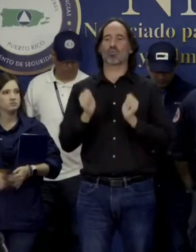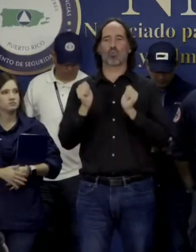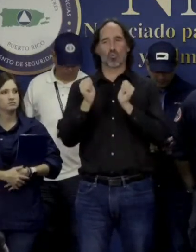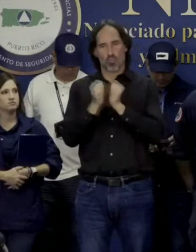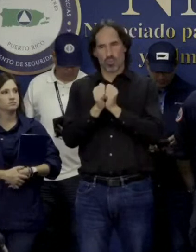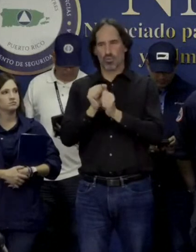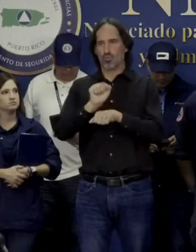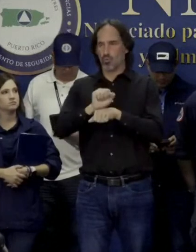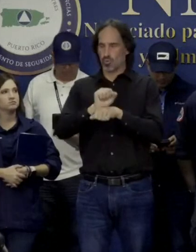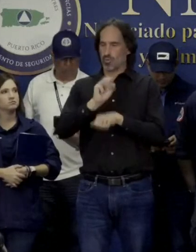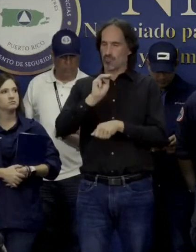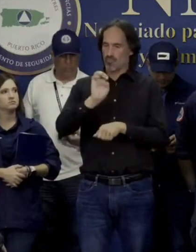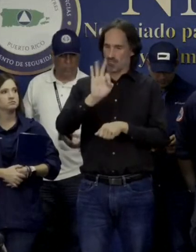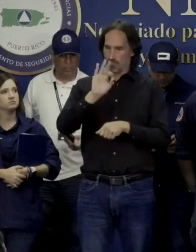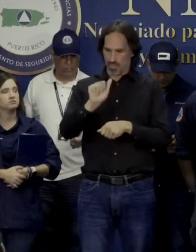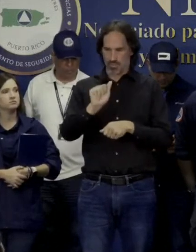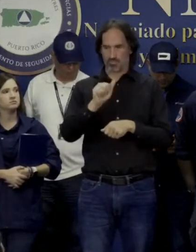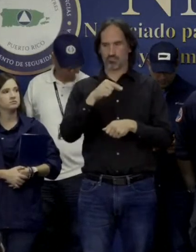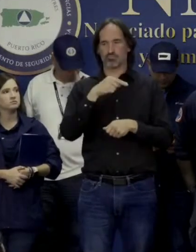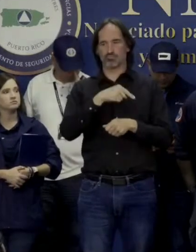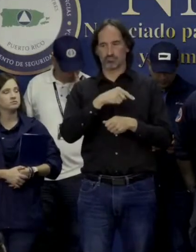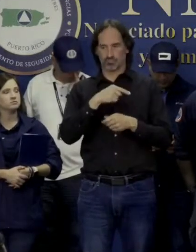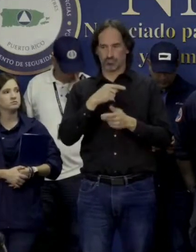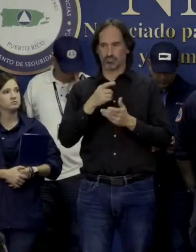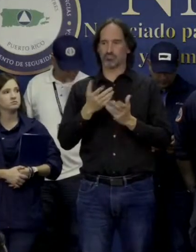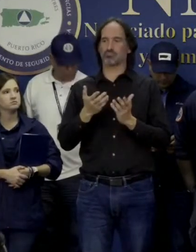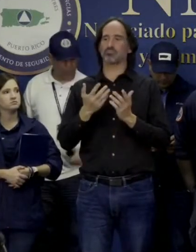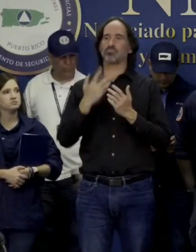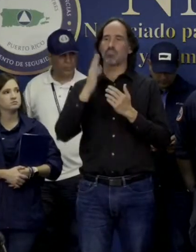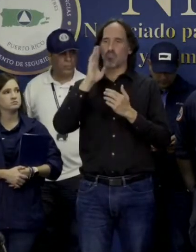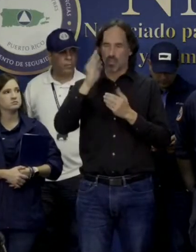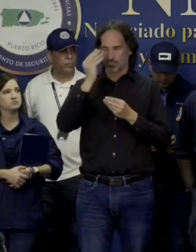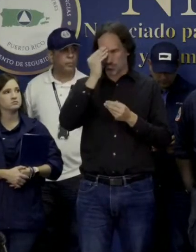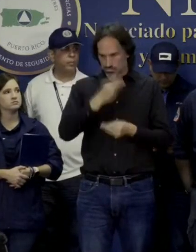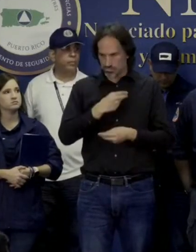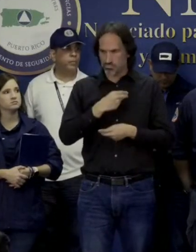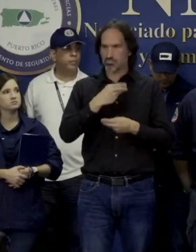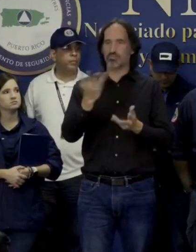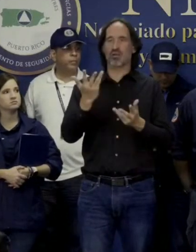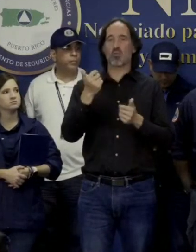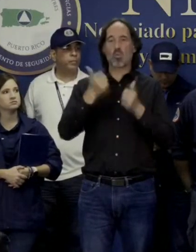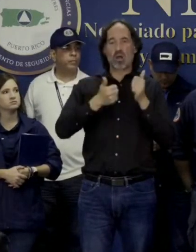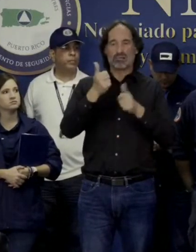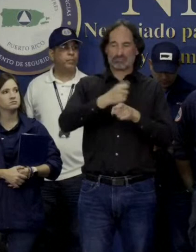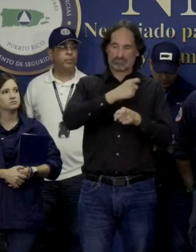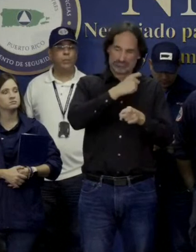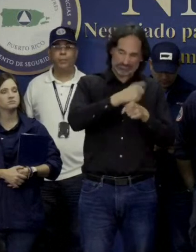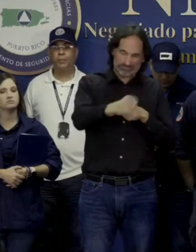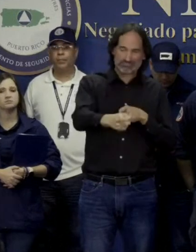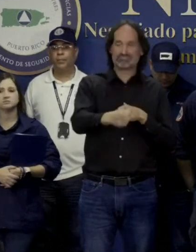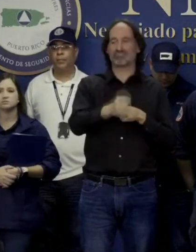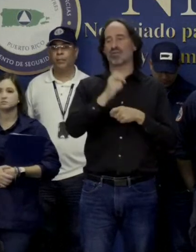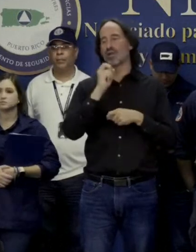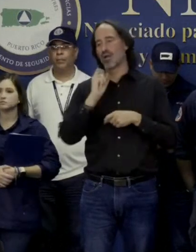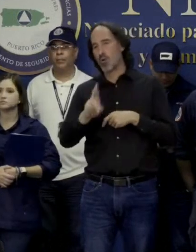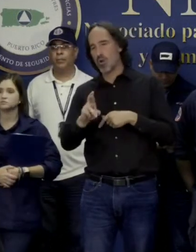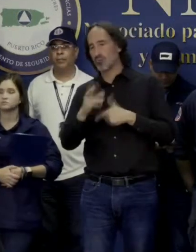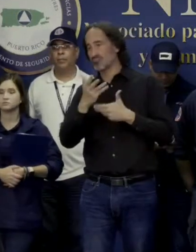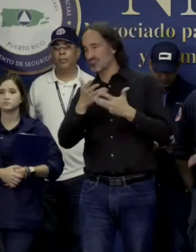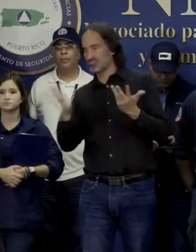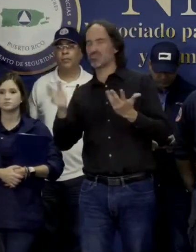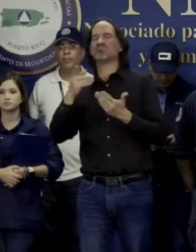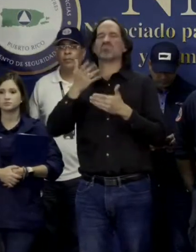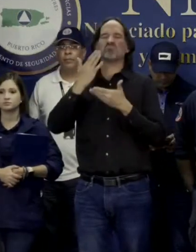esa solicitud de declaración de desastre con toda probabilidad se estaría haciendo en algún momento la semana que viene. Ese es mi estimado